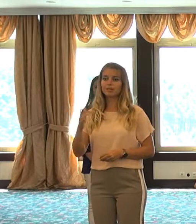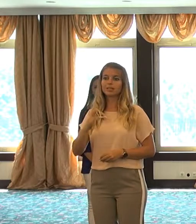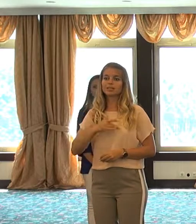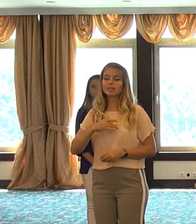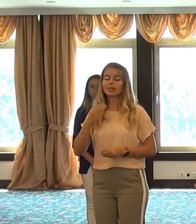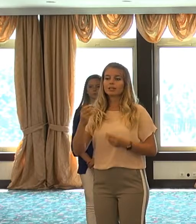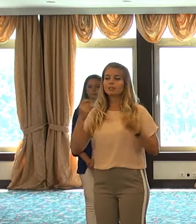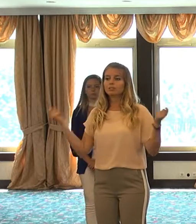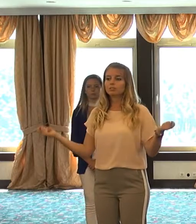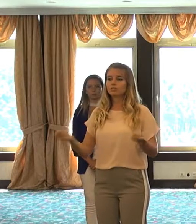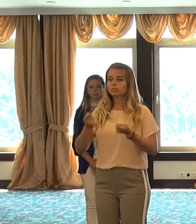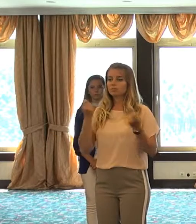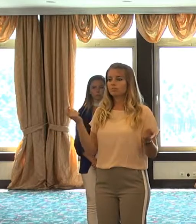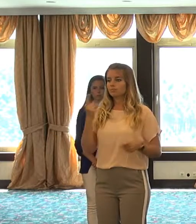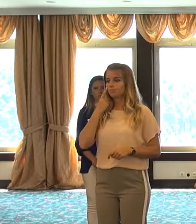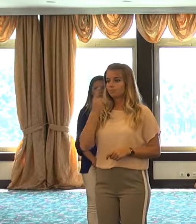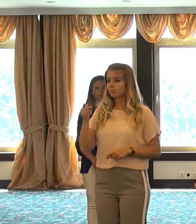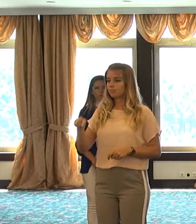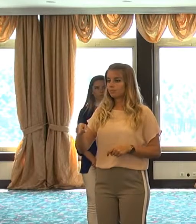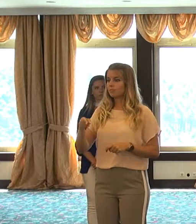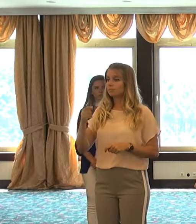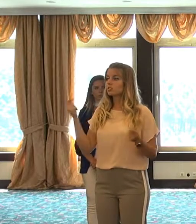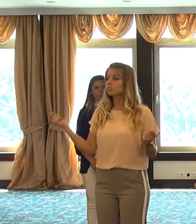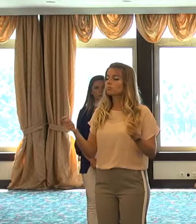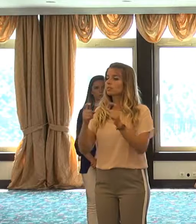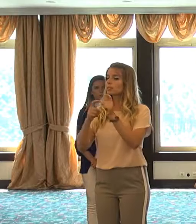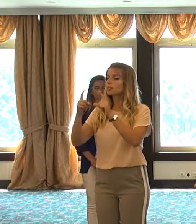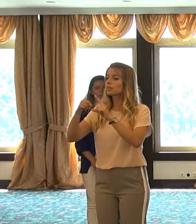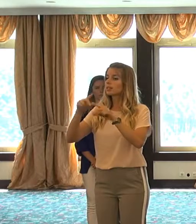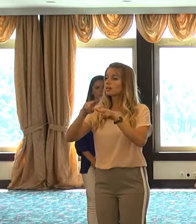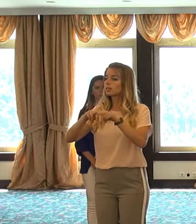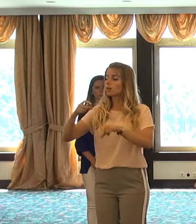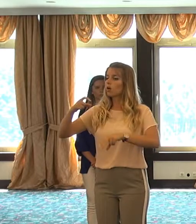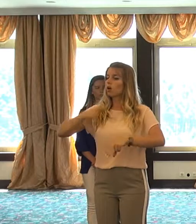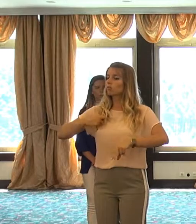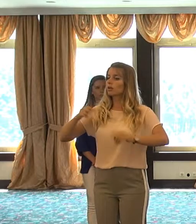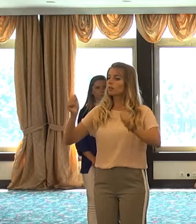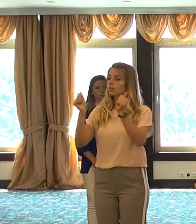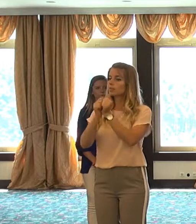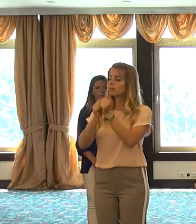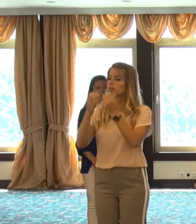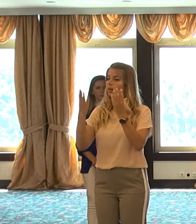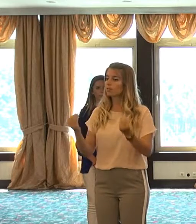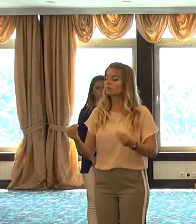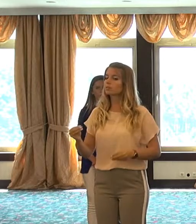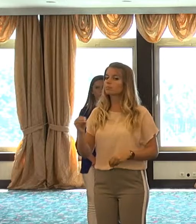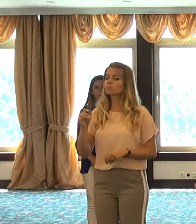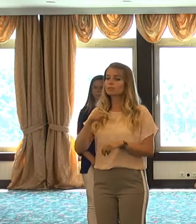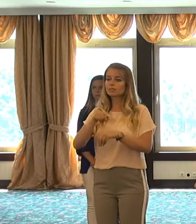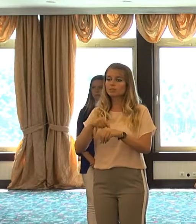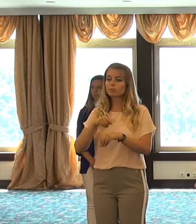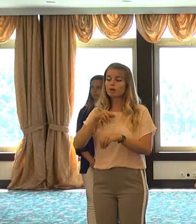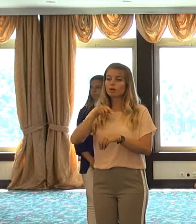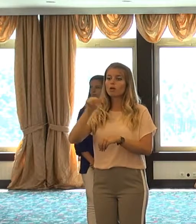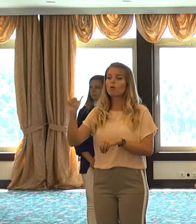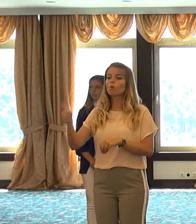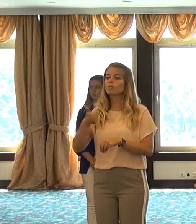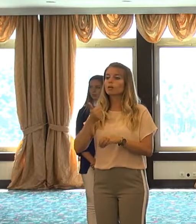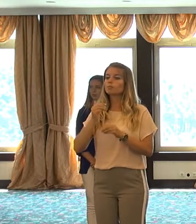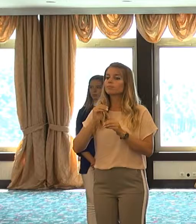bir çabasını gördük. Ve biz bu çabayı STK'larla, özel sektörle birleştirdiğimiz zaman önemli derecede yol